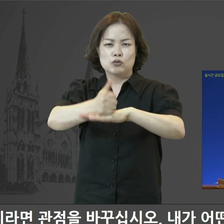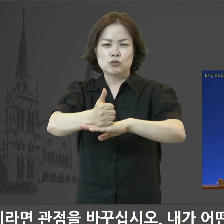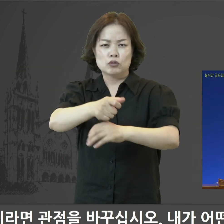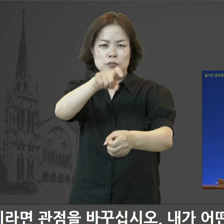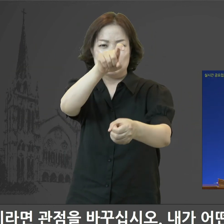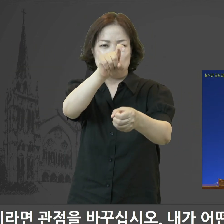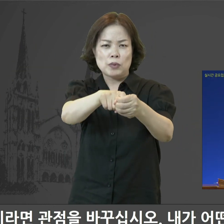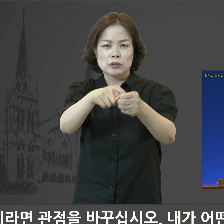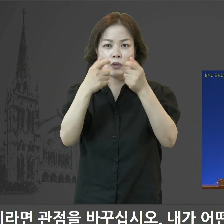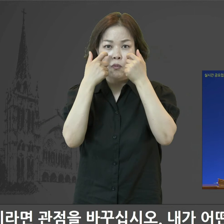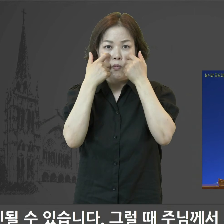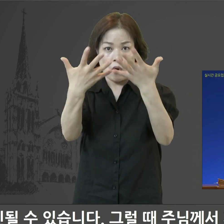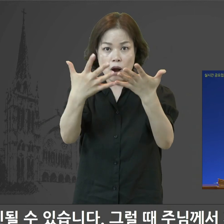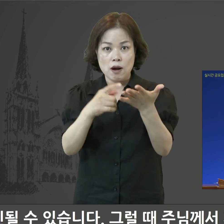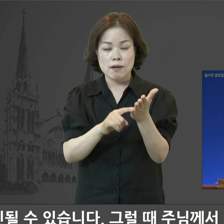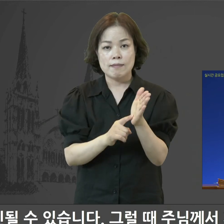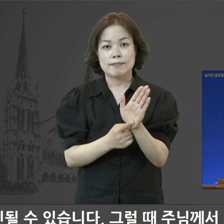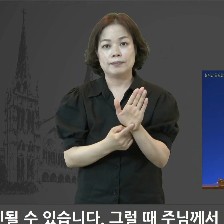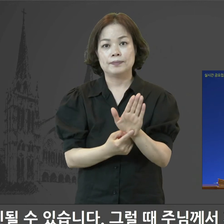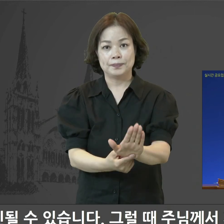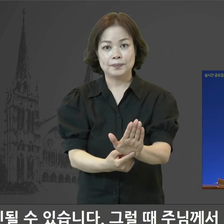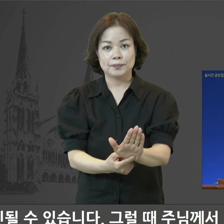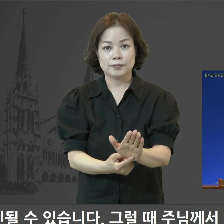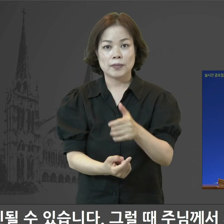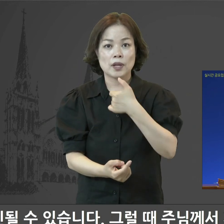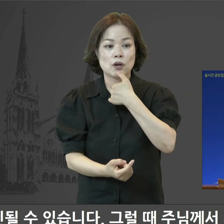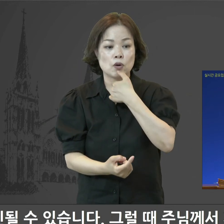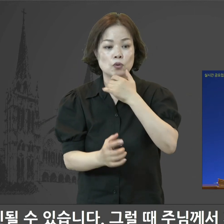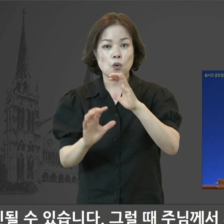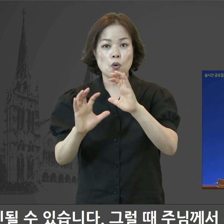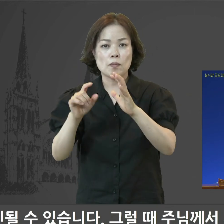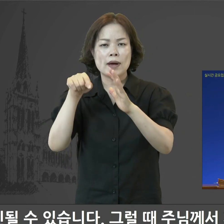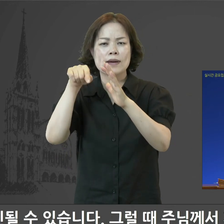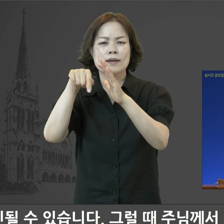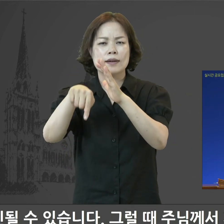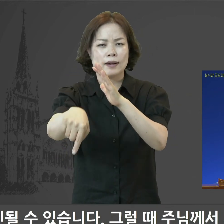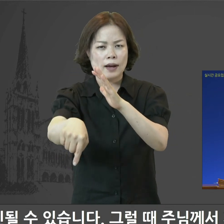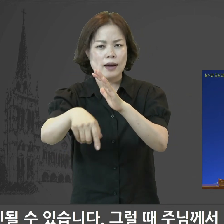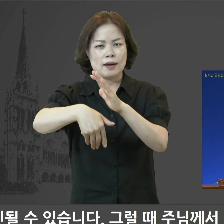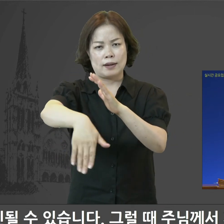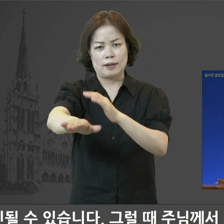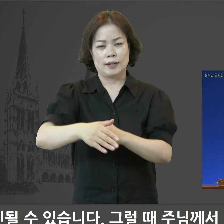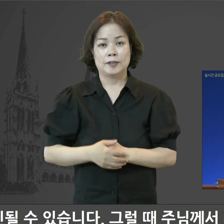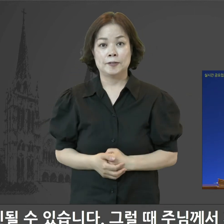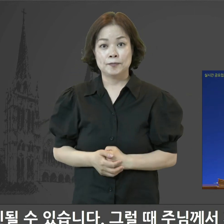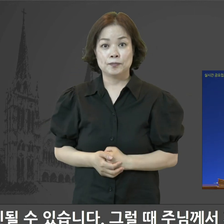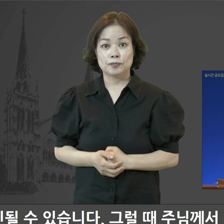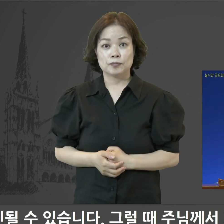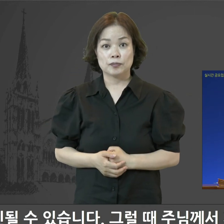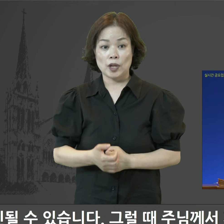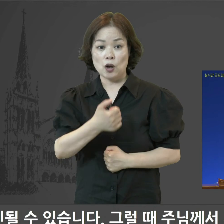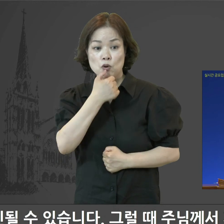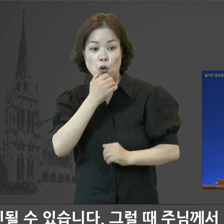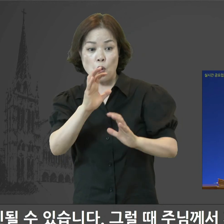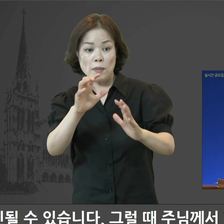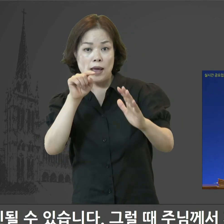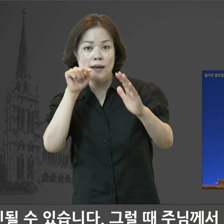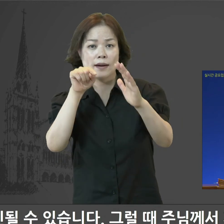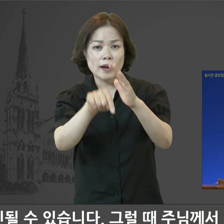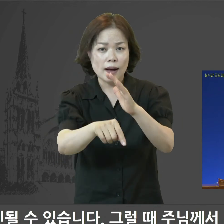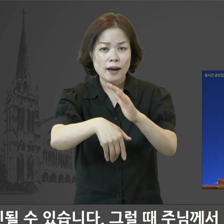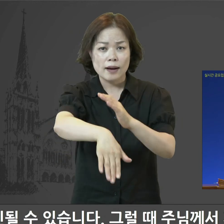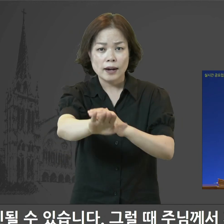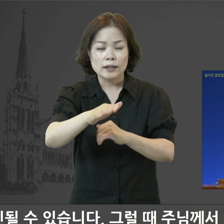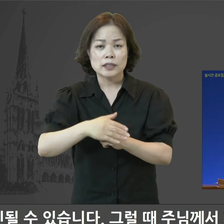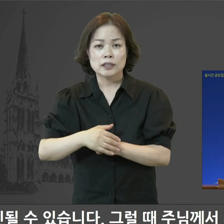목적들이 선명하게 드러나는 겁니다. 로마에 가야 하리라. 그러면 로마에 가야 하리라 이렇게